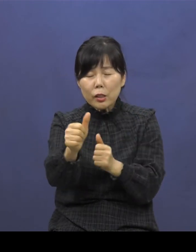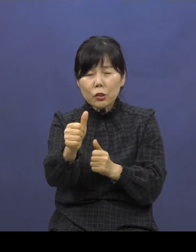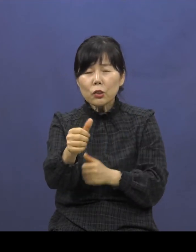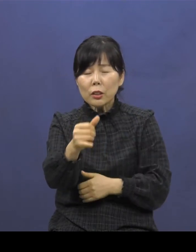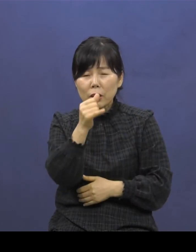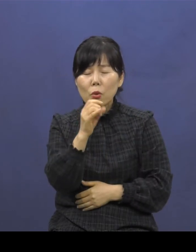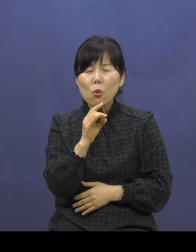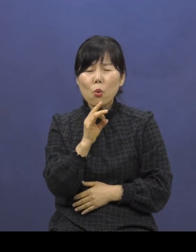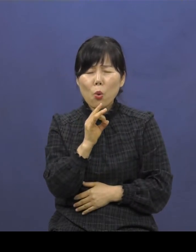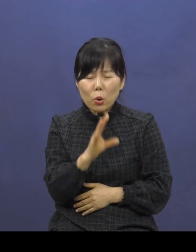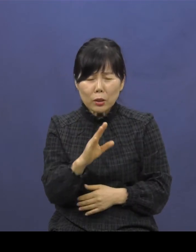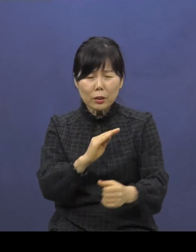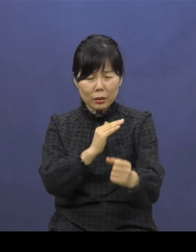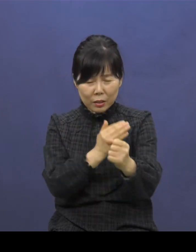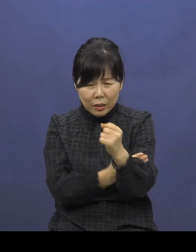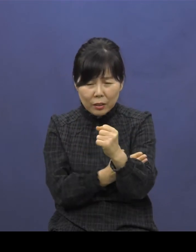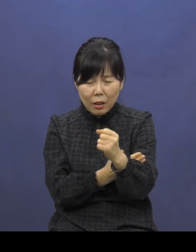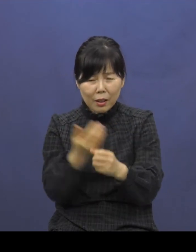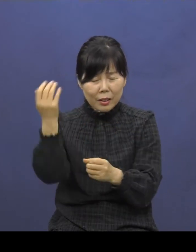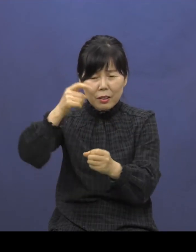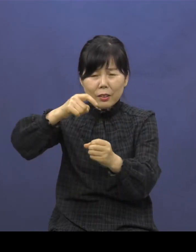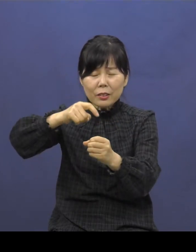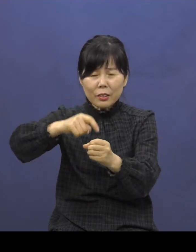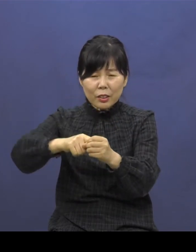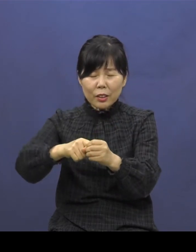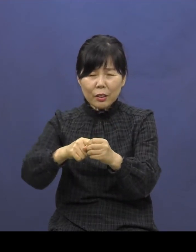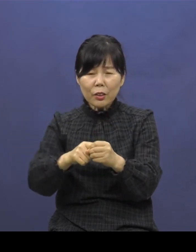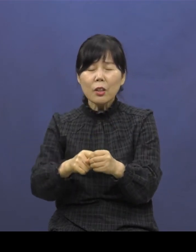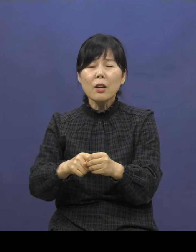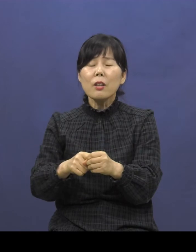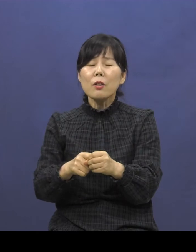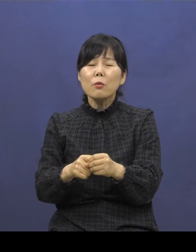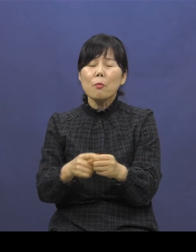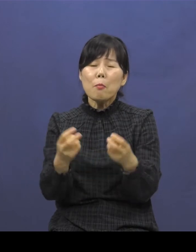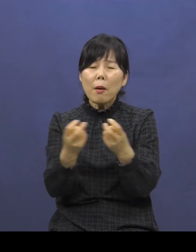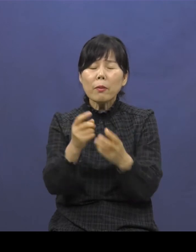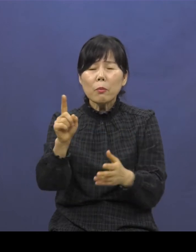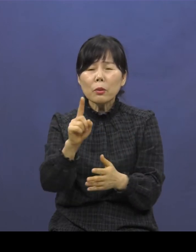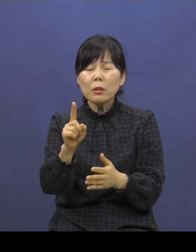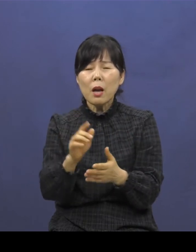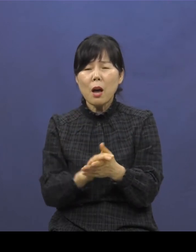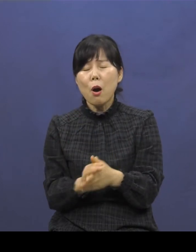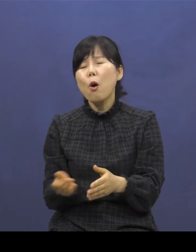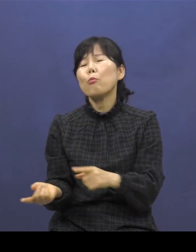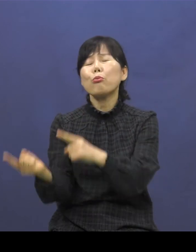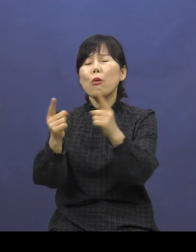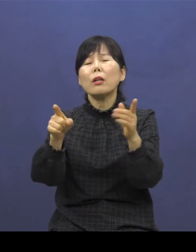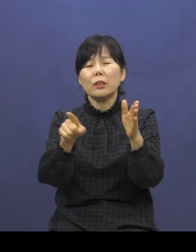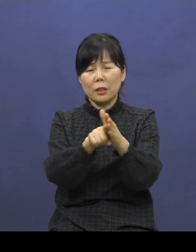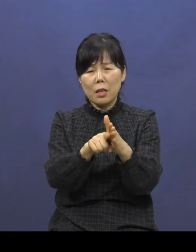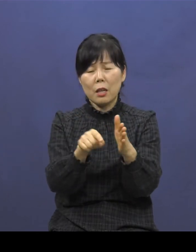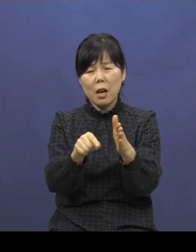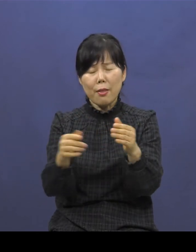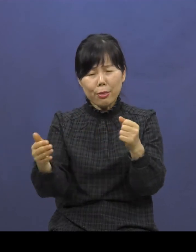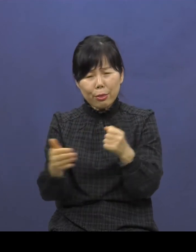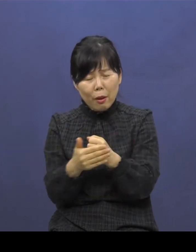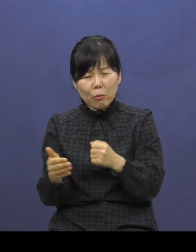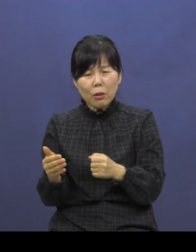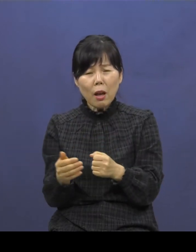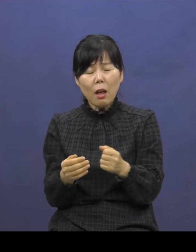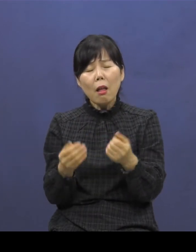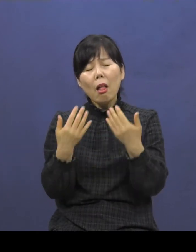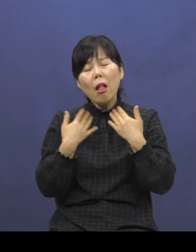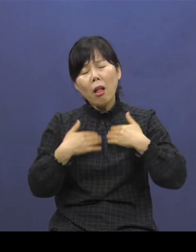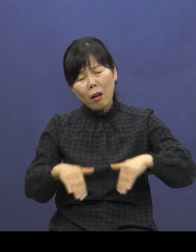수 있는 우리의 유일한 어떤 능력, 영적 무기가 바로 부활신앙인데, 그걸 갖다가 완전히 무력화시키기 때문에